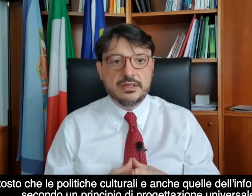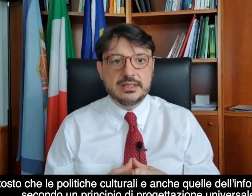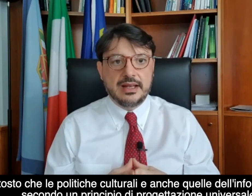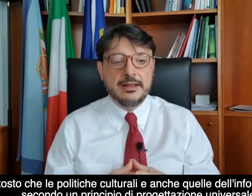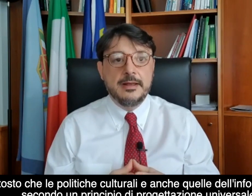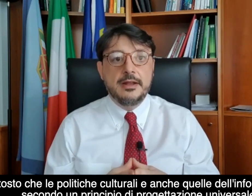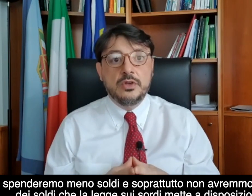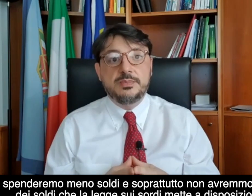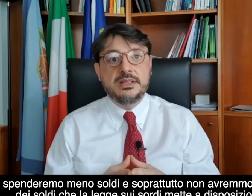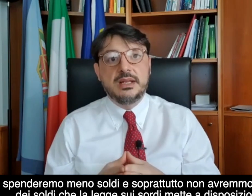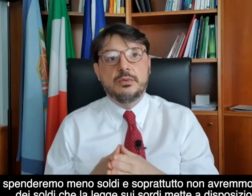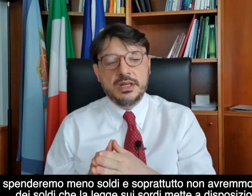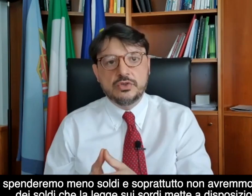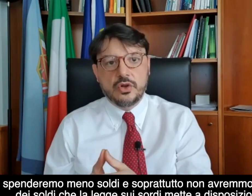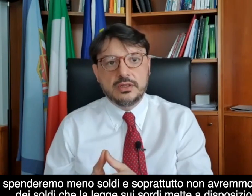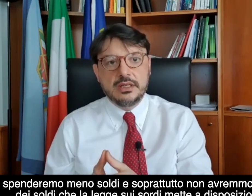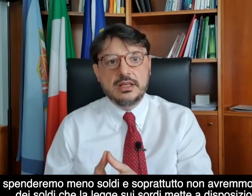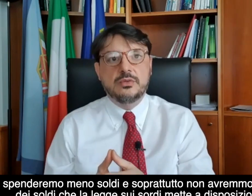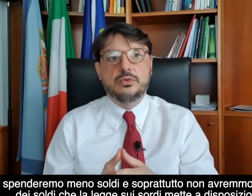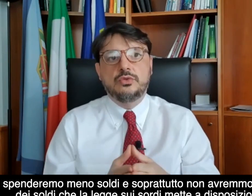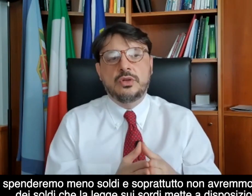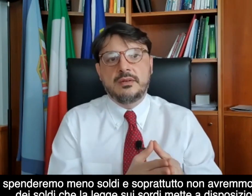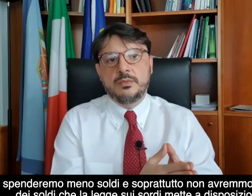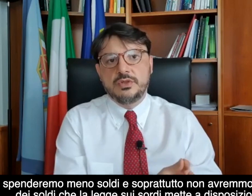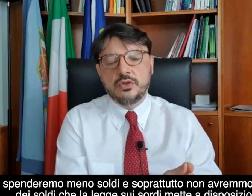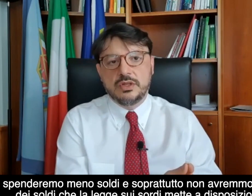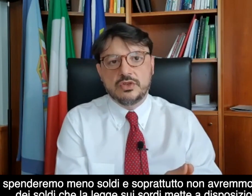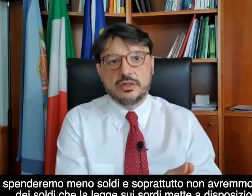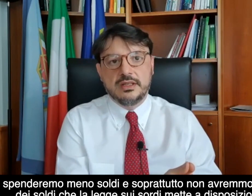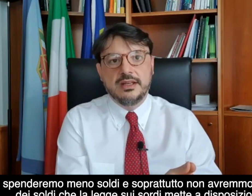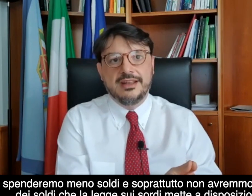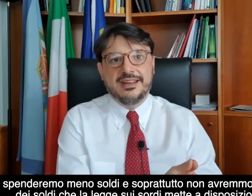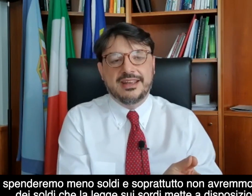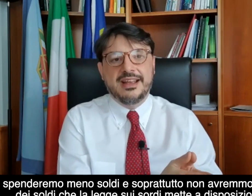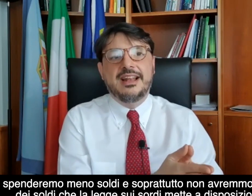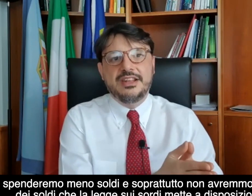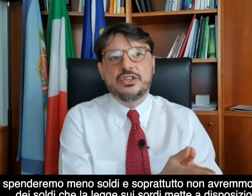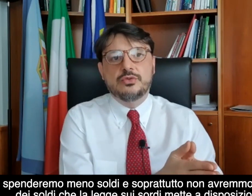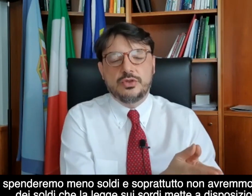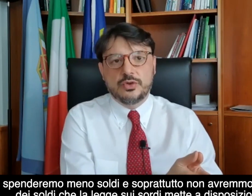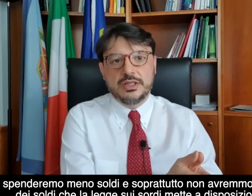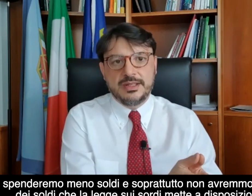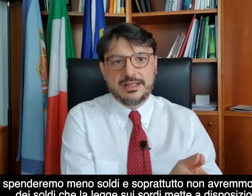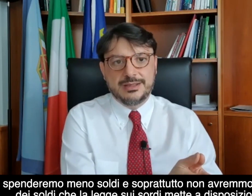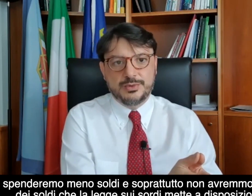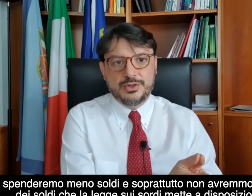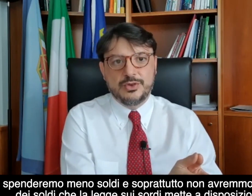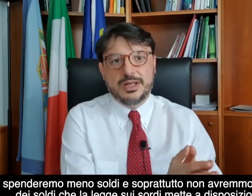noi spenderemo meno soldi e soprattutto non avremmo bisogno dei soldi che la legge sui sordi mette a disposizione che può